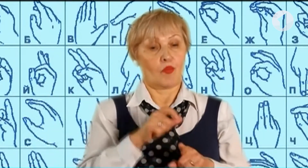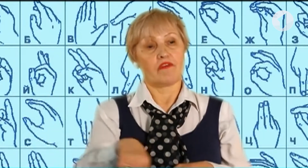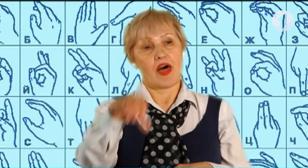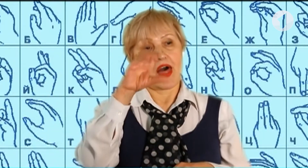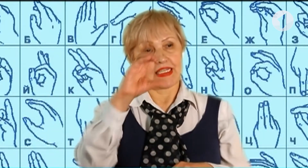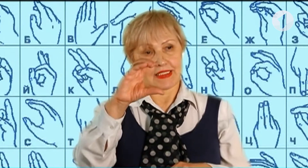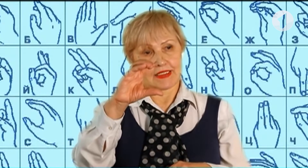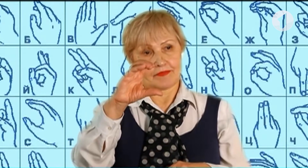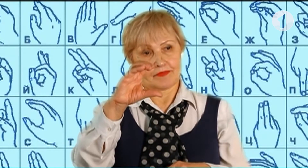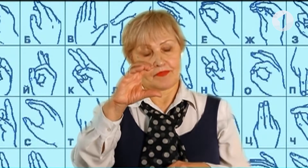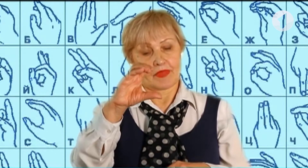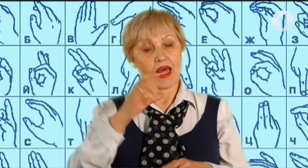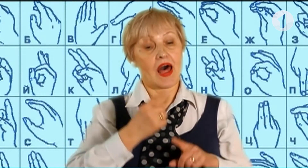«С», это «О»,